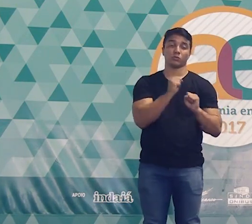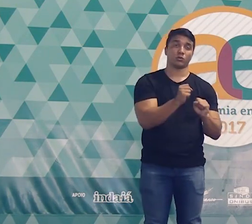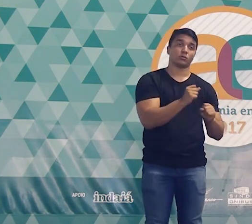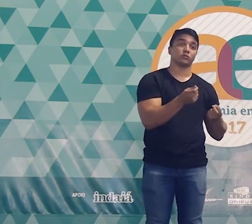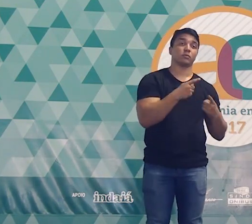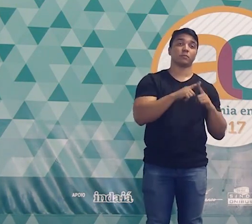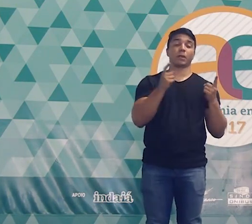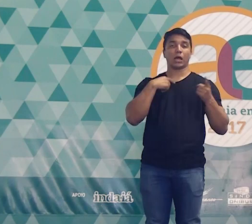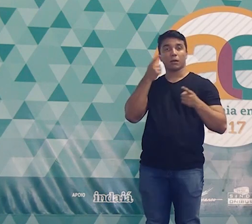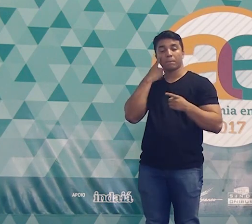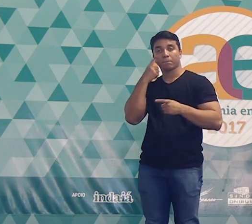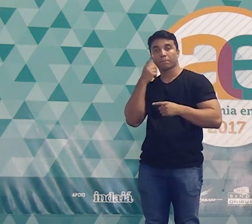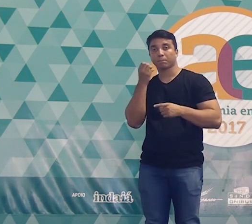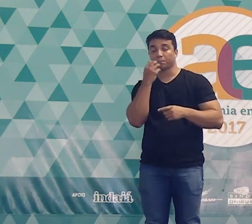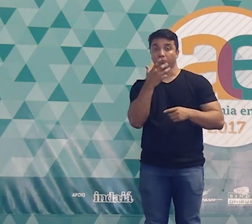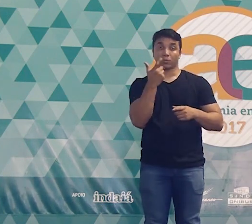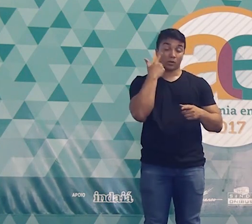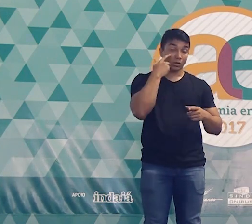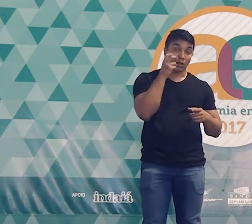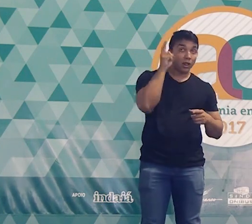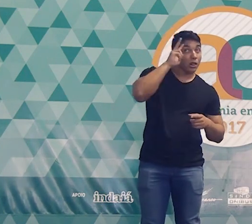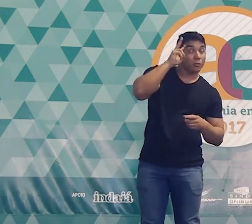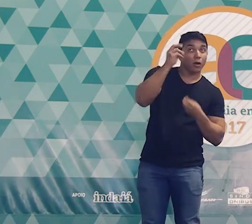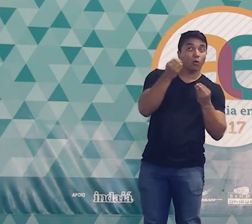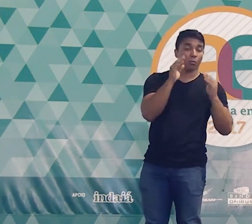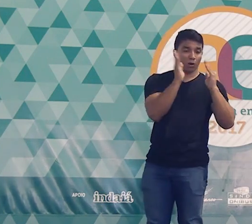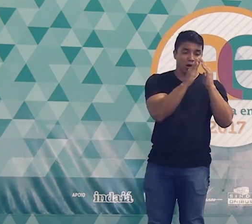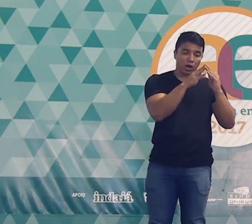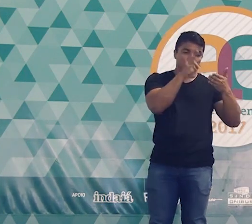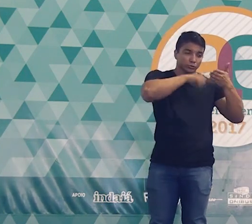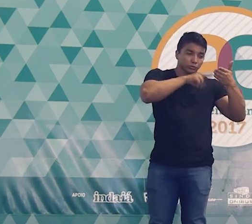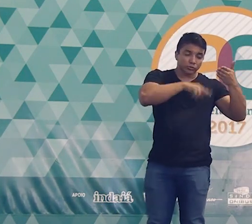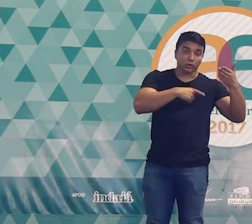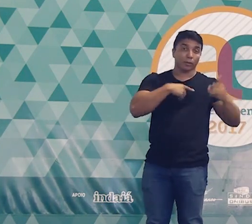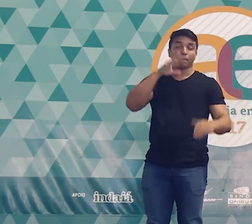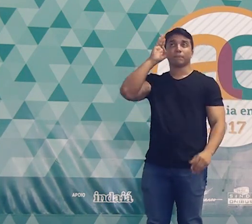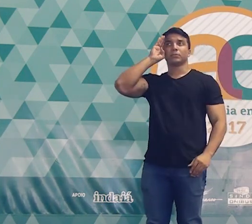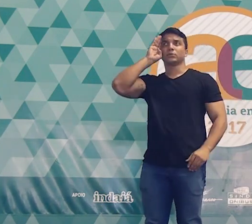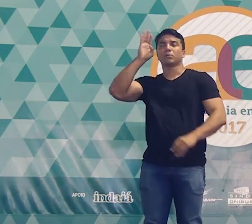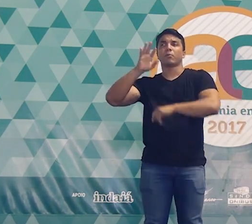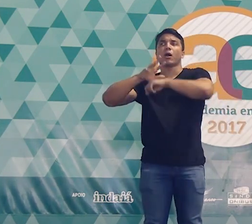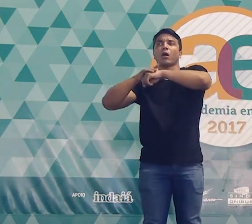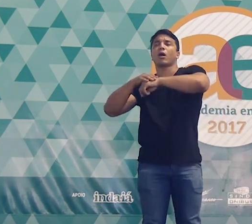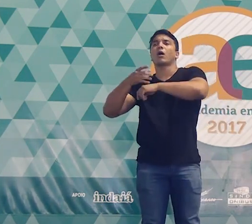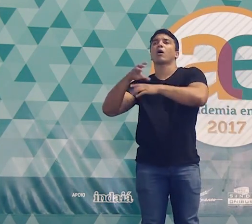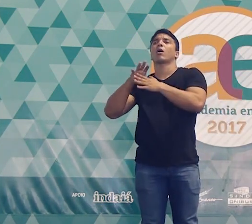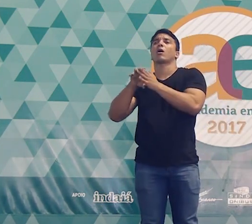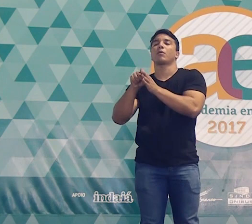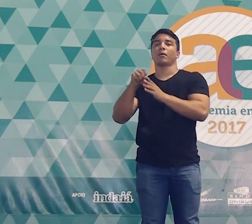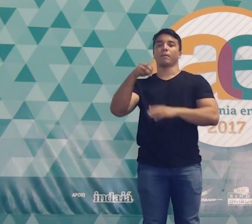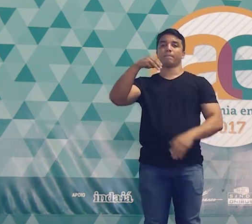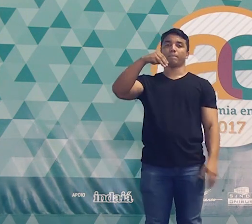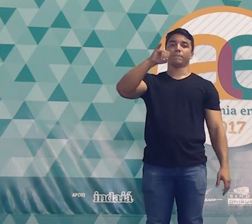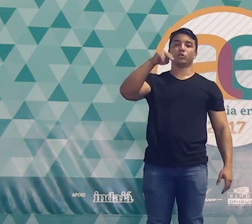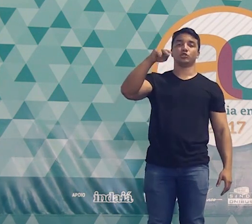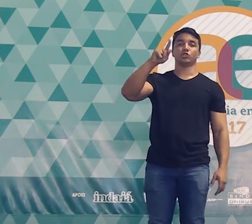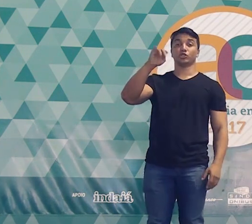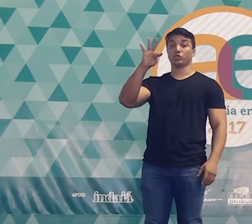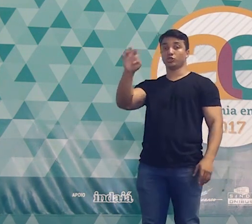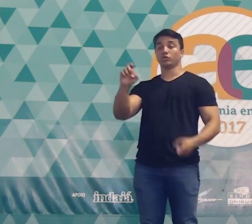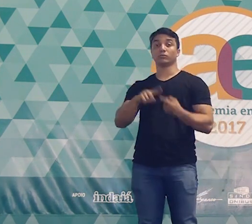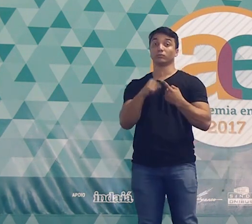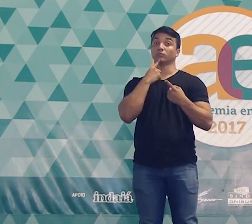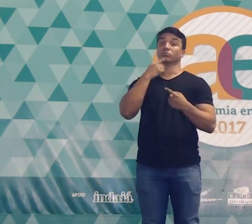tá? Mas dê uma olhadinha, é bom dar uma lembrada em casa. As principais bacterioses, você tem a meningite,